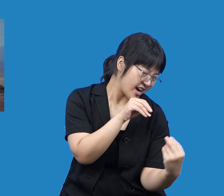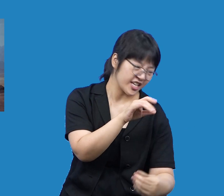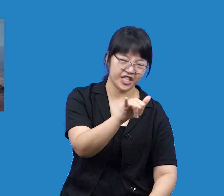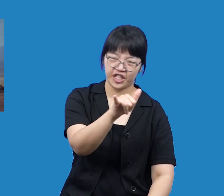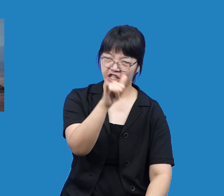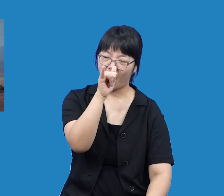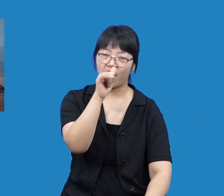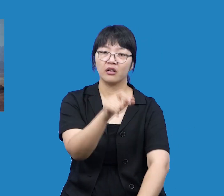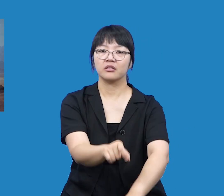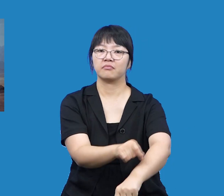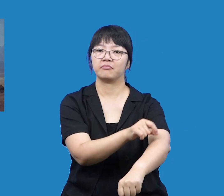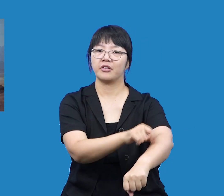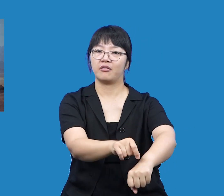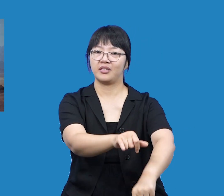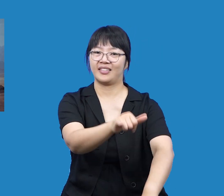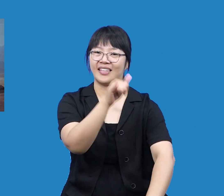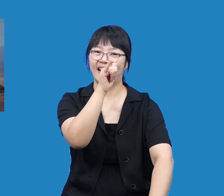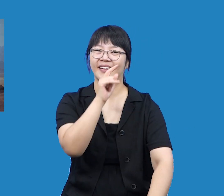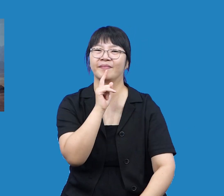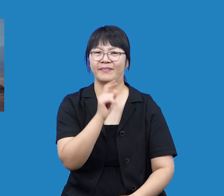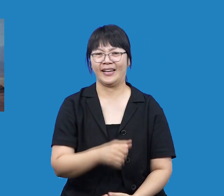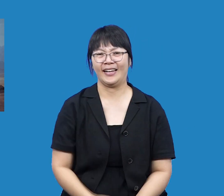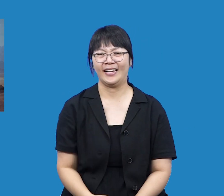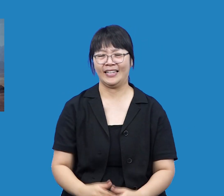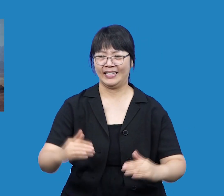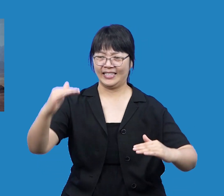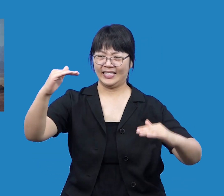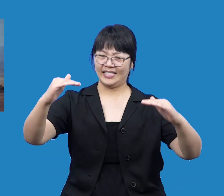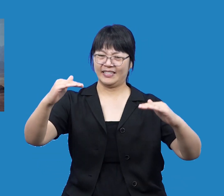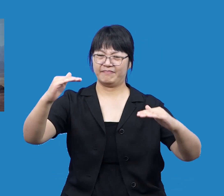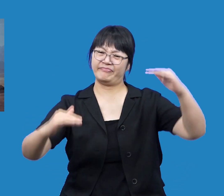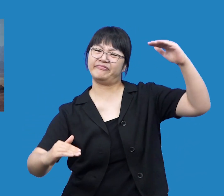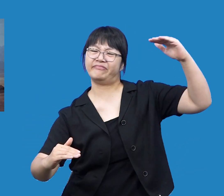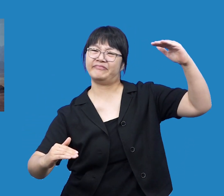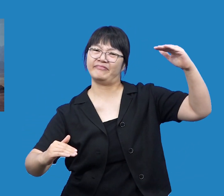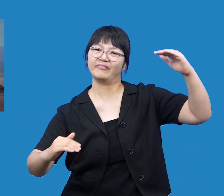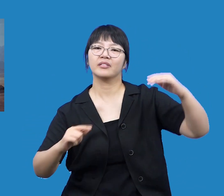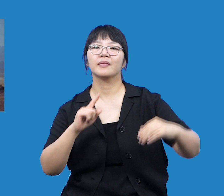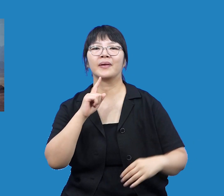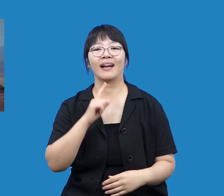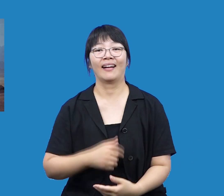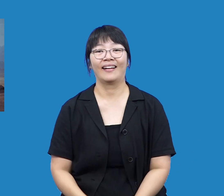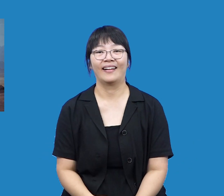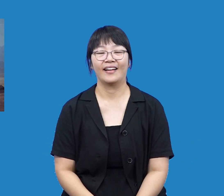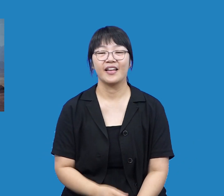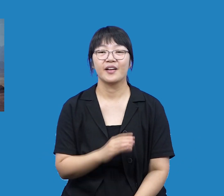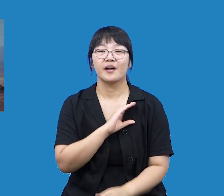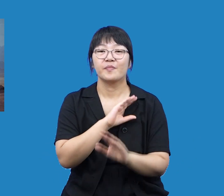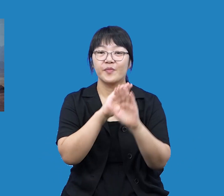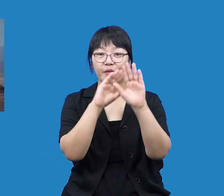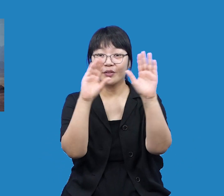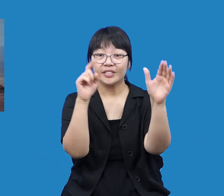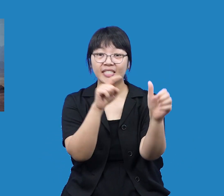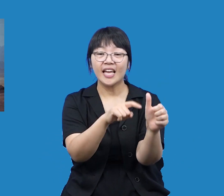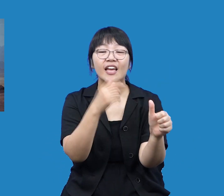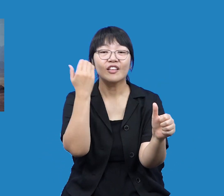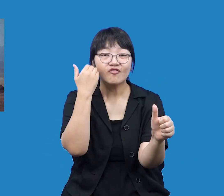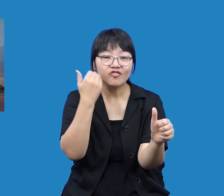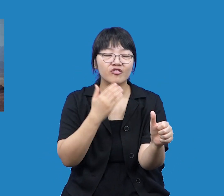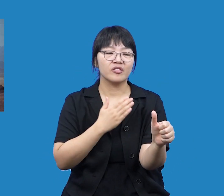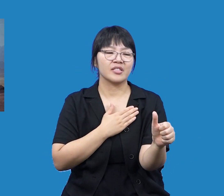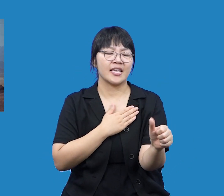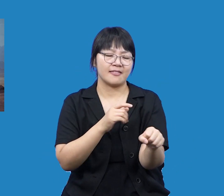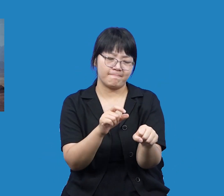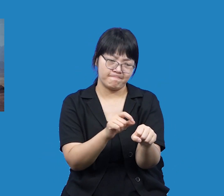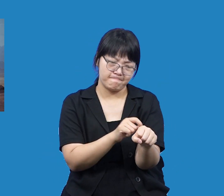그러니까 선지자라도 같은 선지자가 아니다 이 말입니다. 다시 말하면 모세는 나의 특별한 선지자,